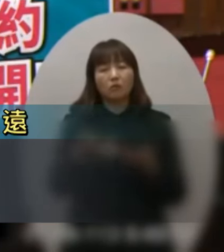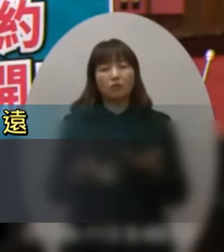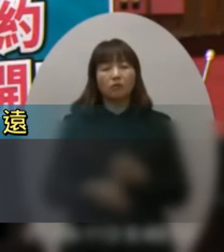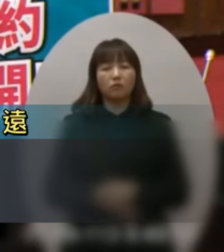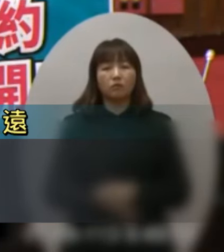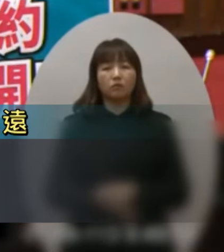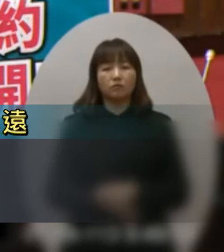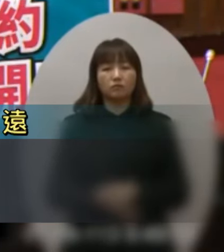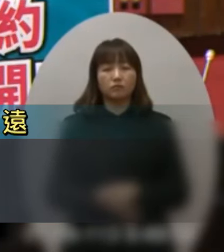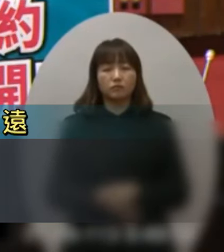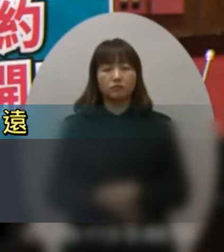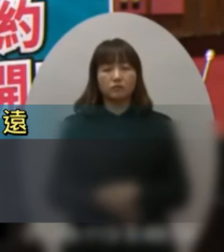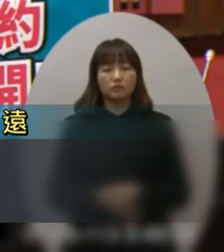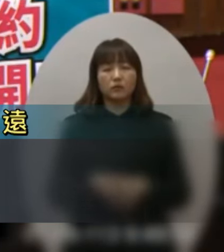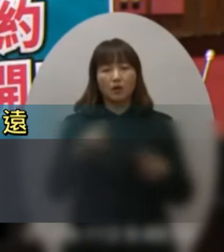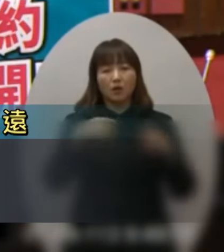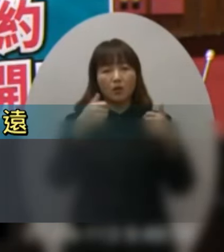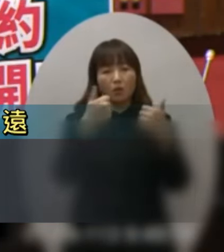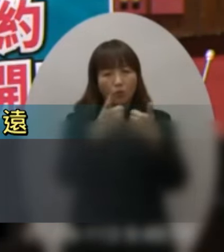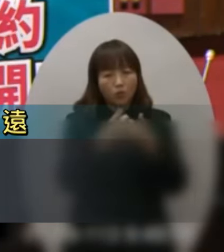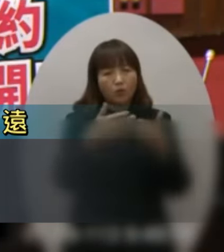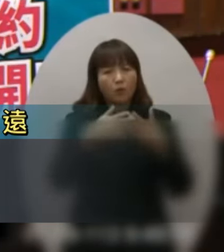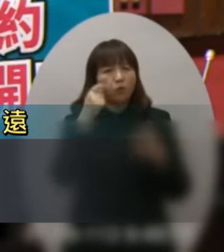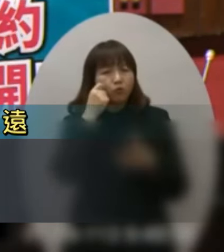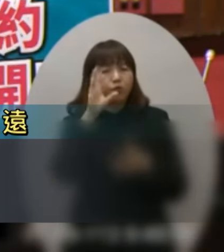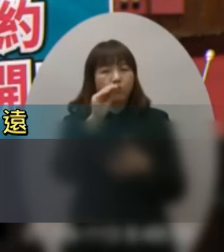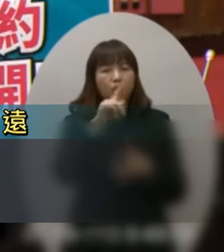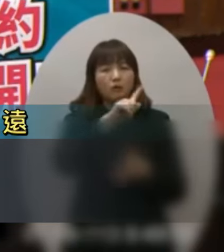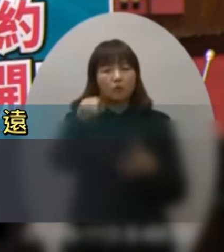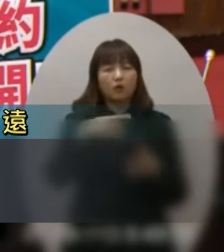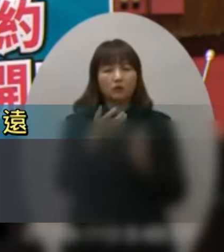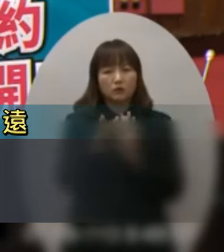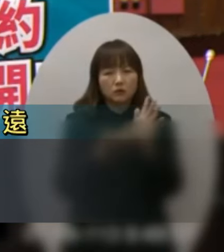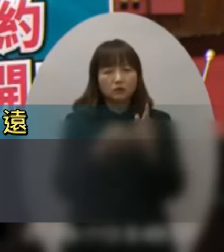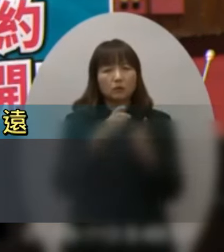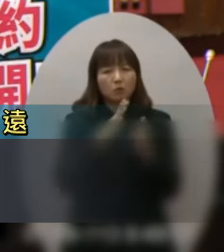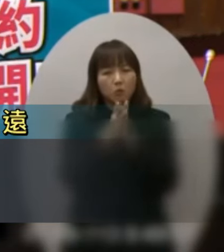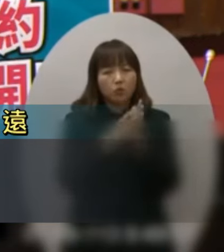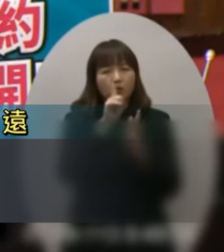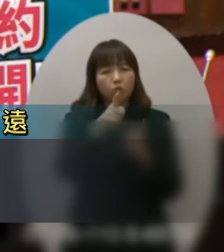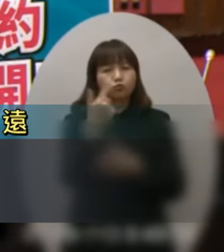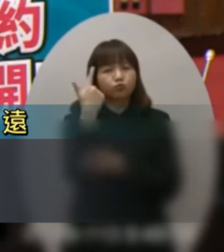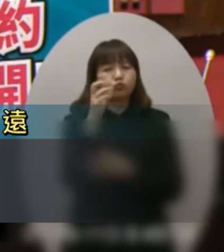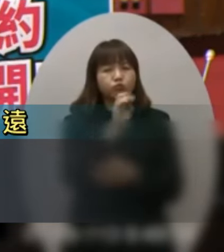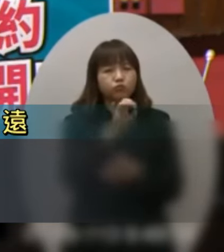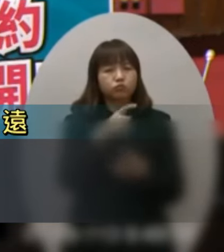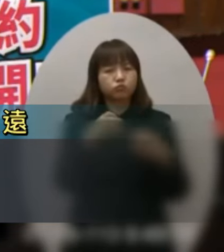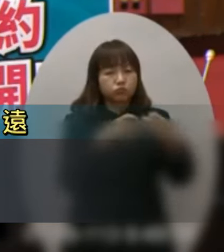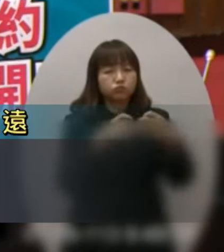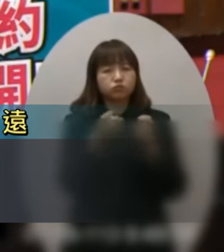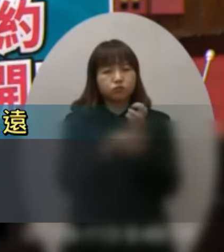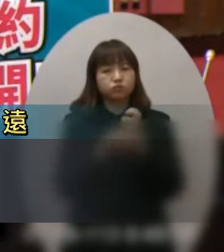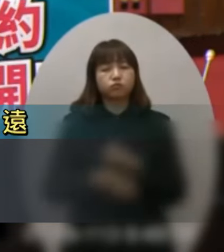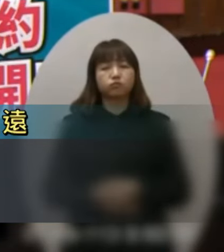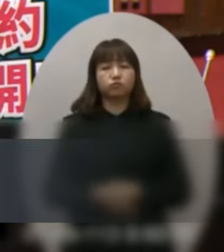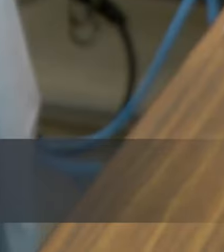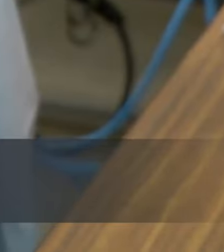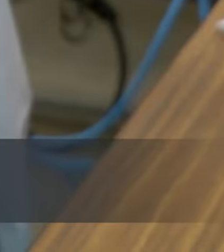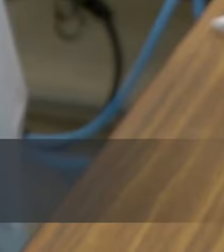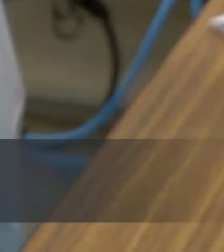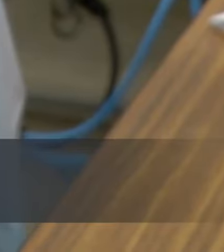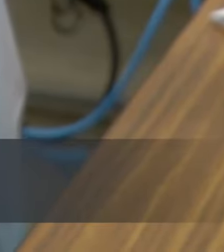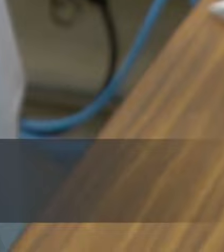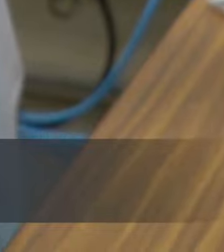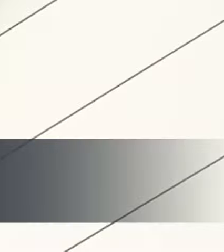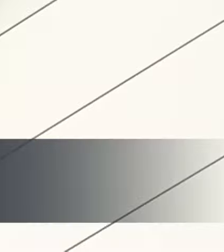要召开董事会来决定。 开个董事会有这么困难吗？ 那 你们不能积极的要求，积极的 那叫 沟通吗？ 陈建仁表示，立